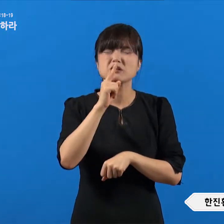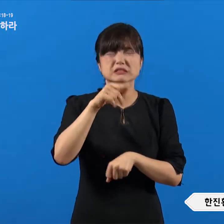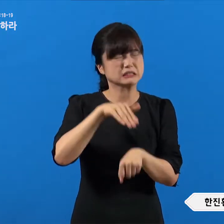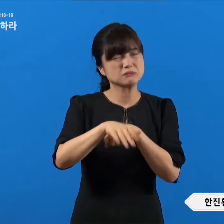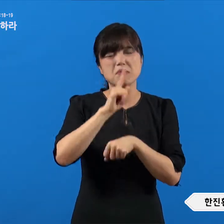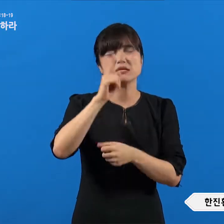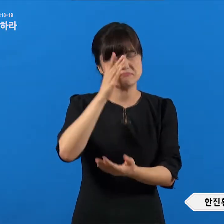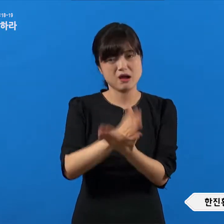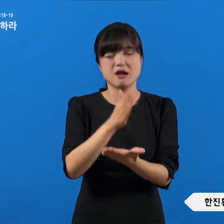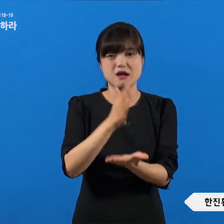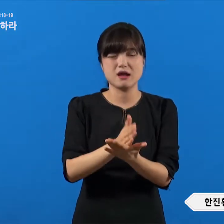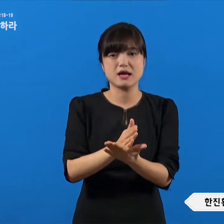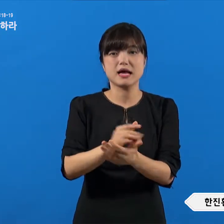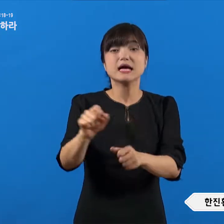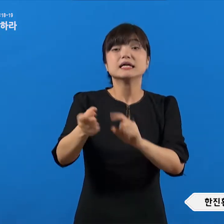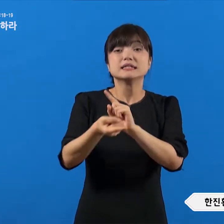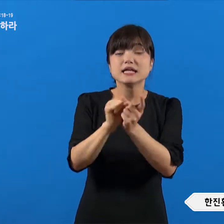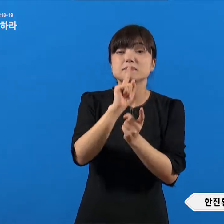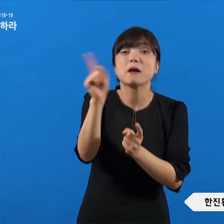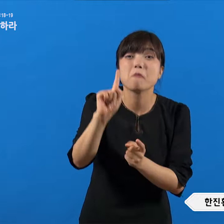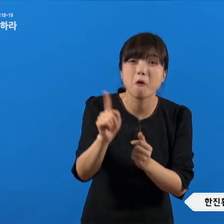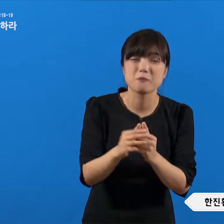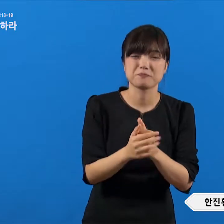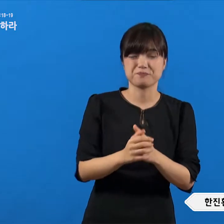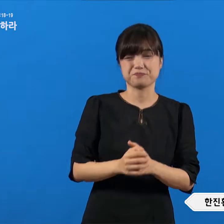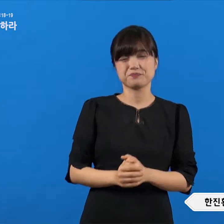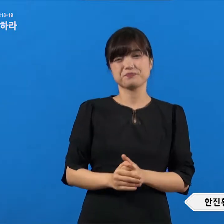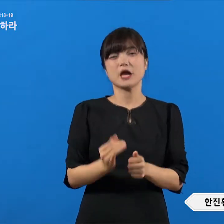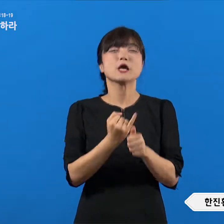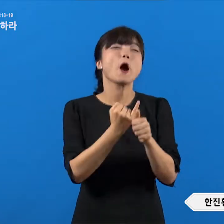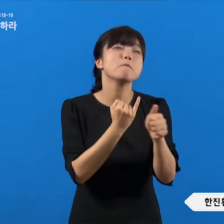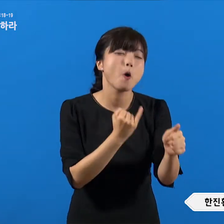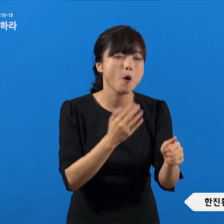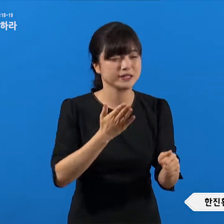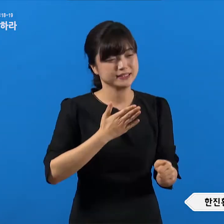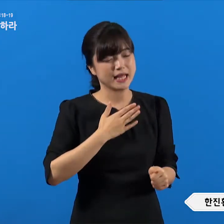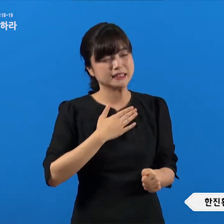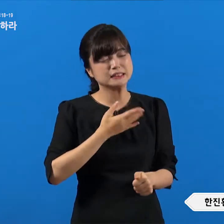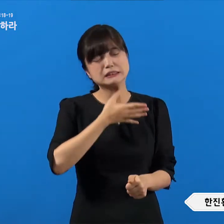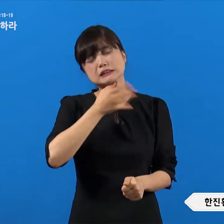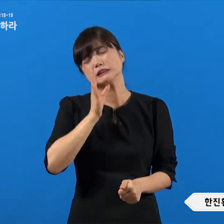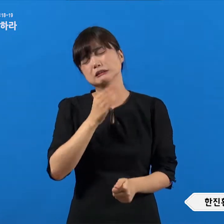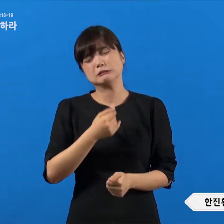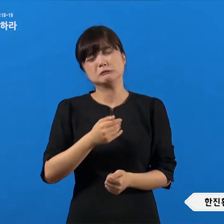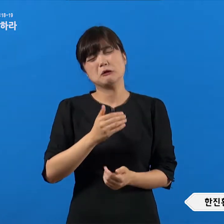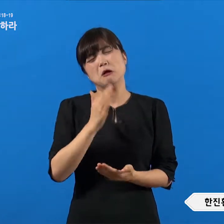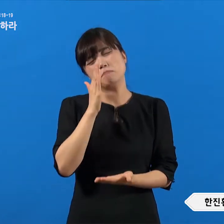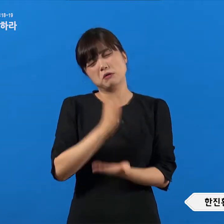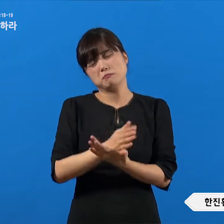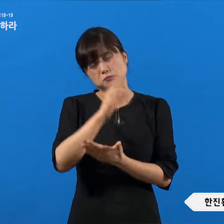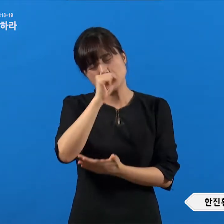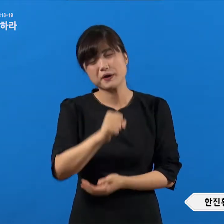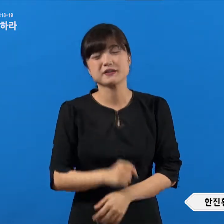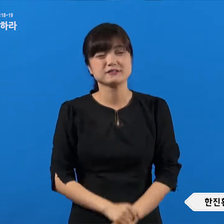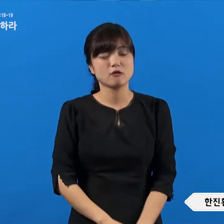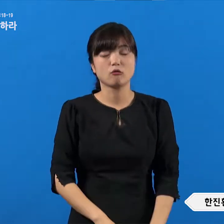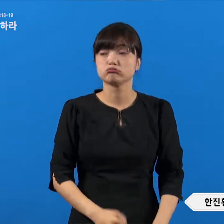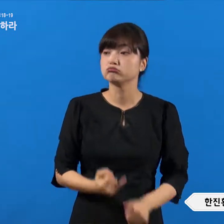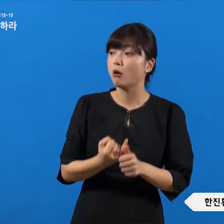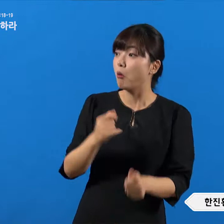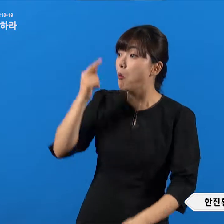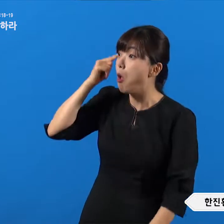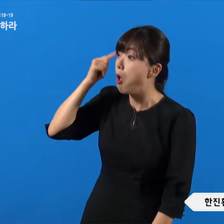마십시오. 대신에 이렇게 말하십시오. 여보, 나는 안 늙었으면 좋겠어. 그럼